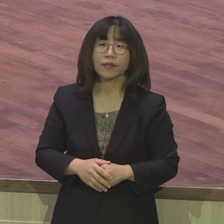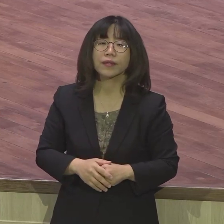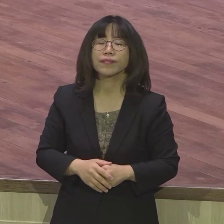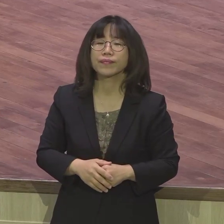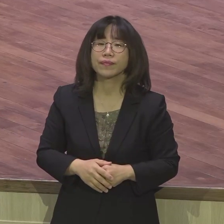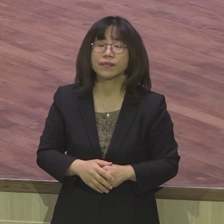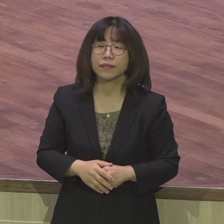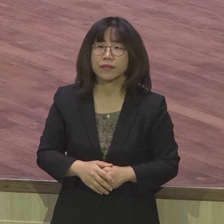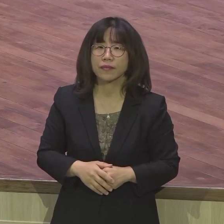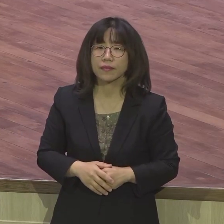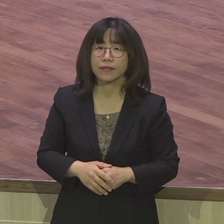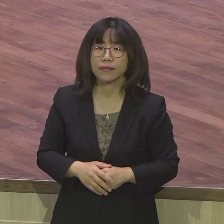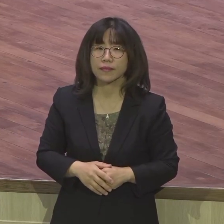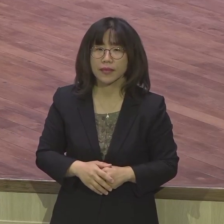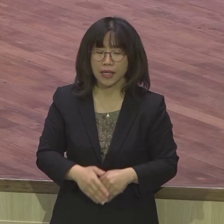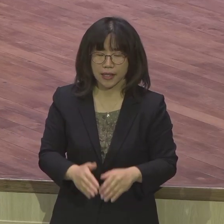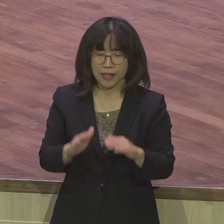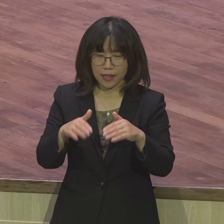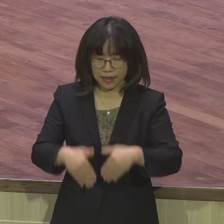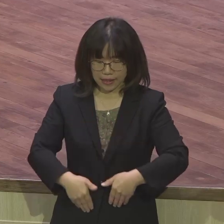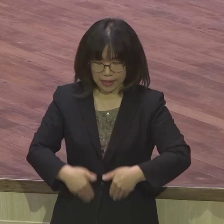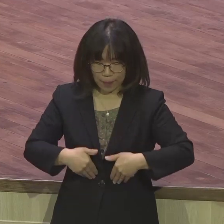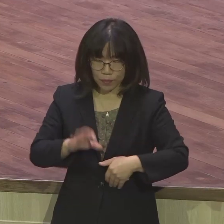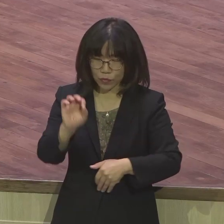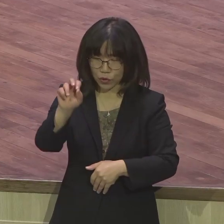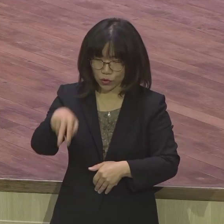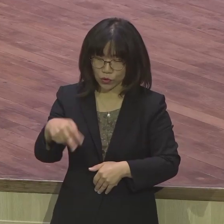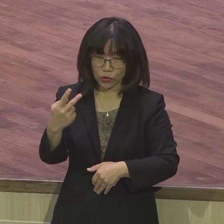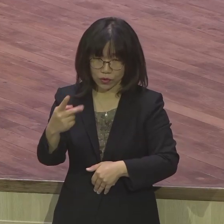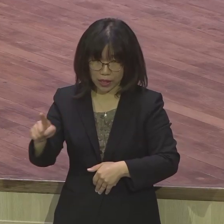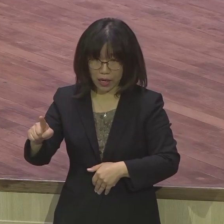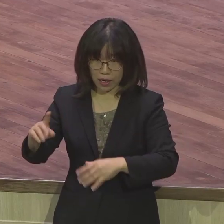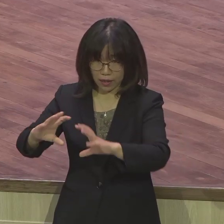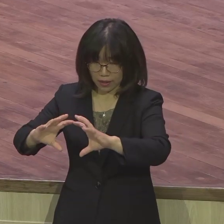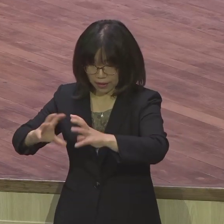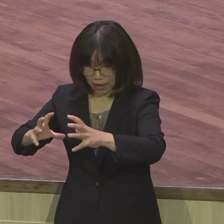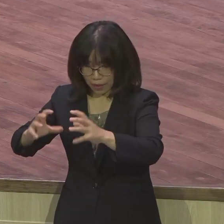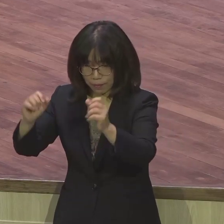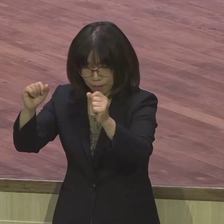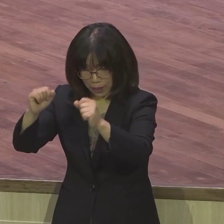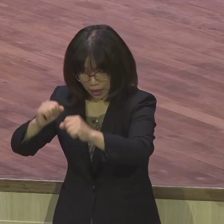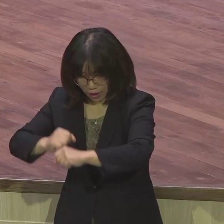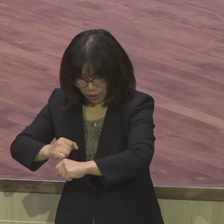25장까지 나오는데요. 결국 남유다도 결국은 망하게 됩니다.